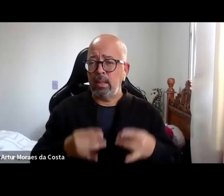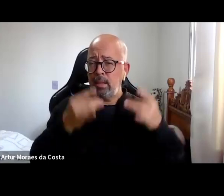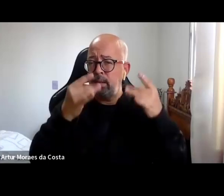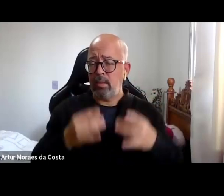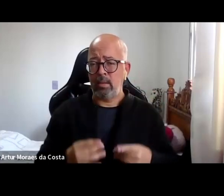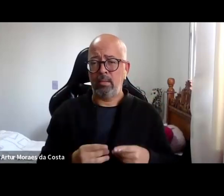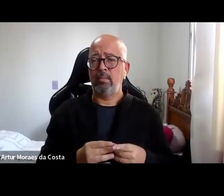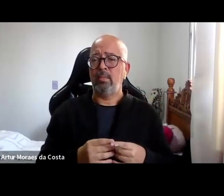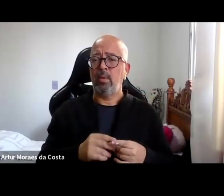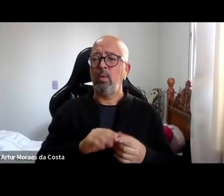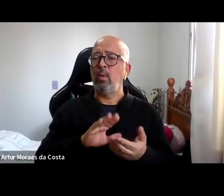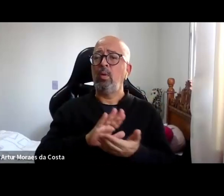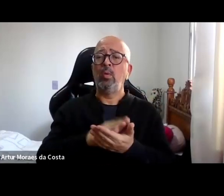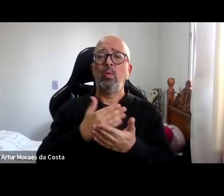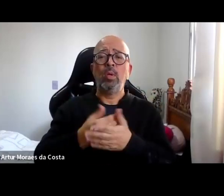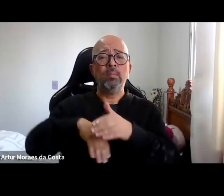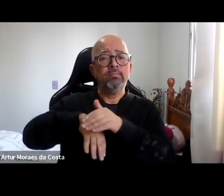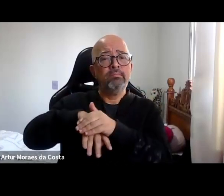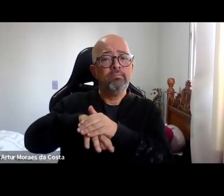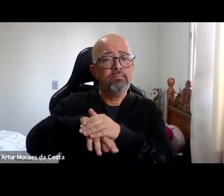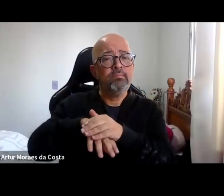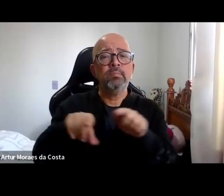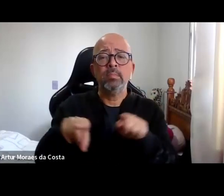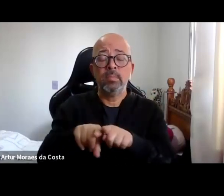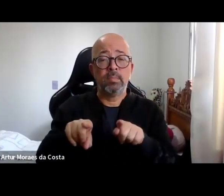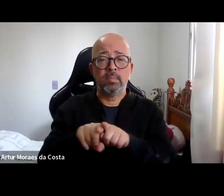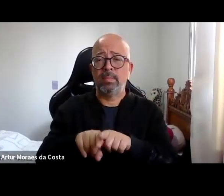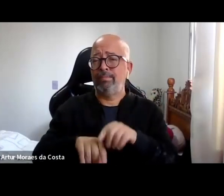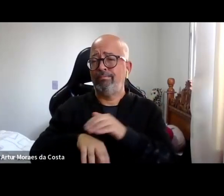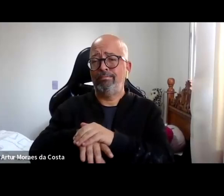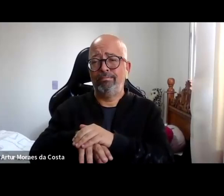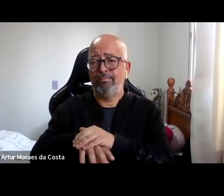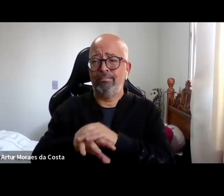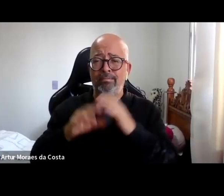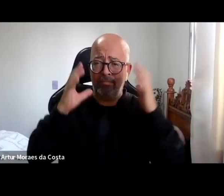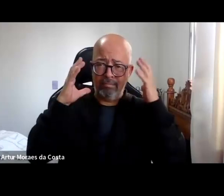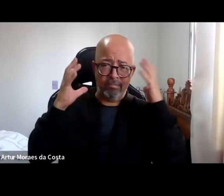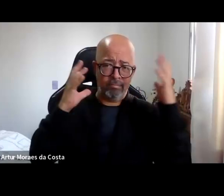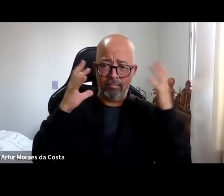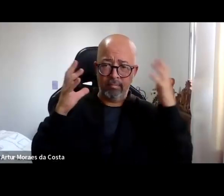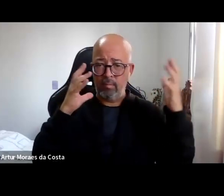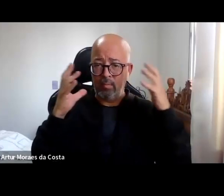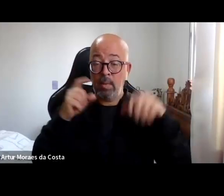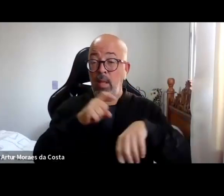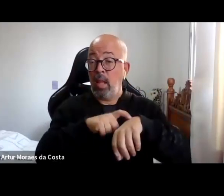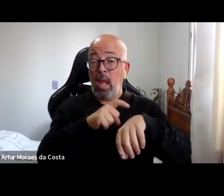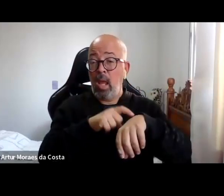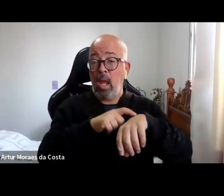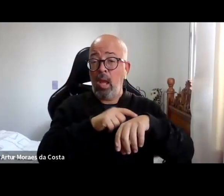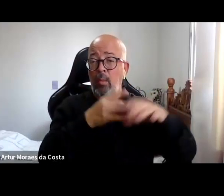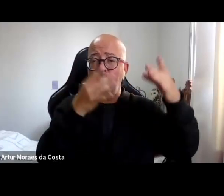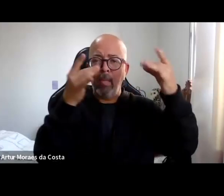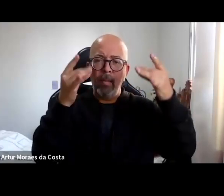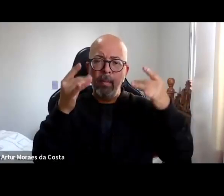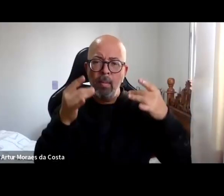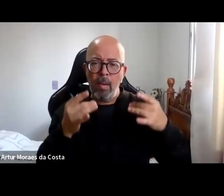procesar toda la información Sí el tema de selección de información Uy para mí es fundamental en